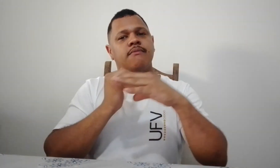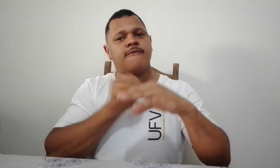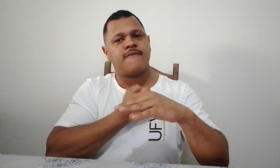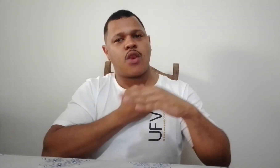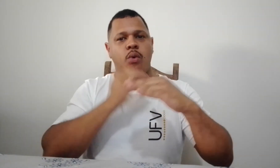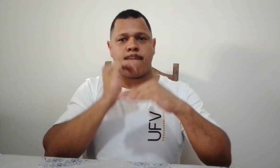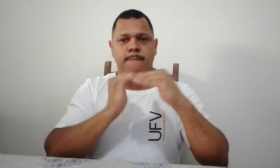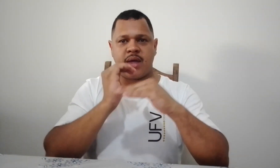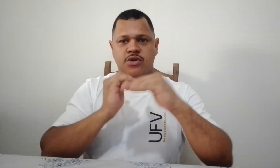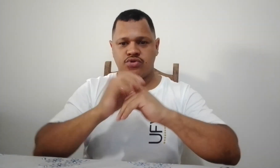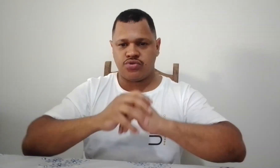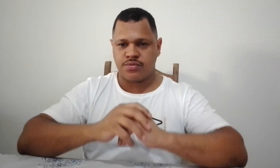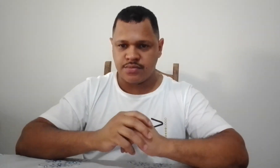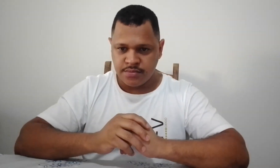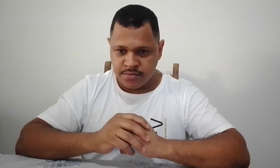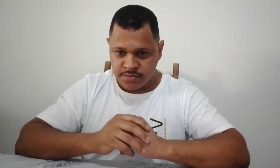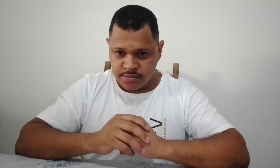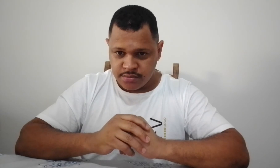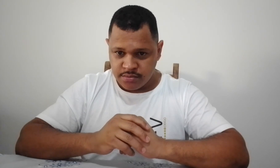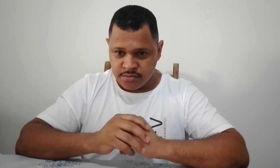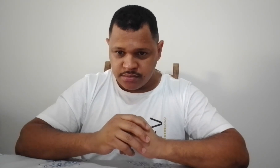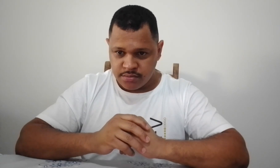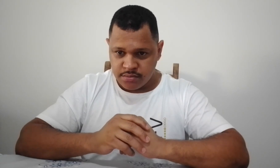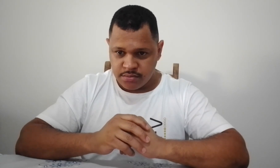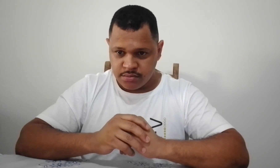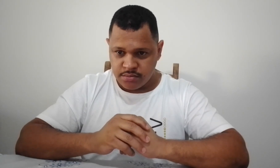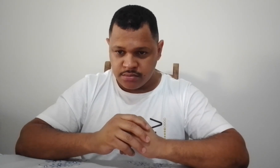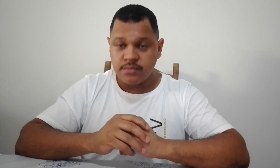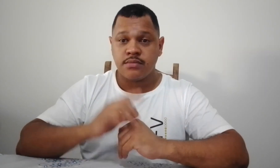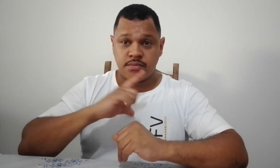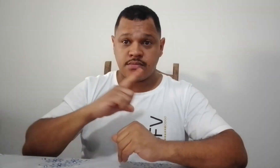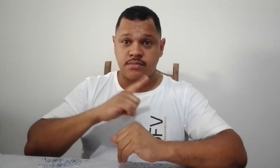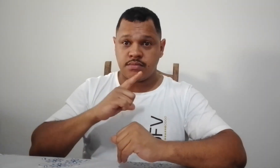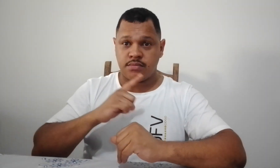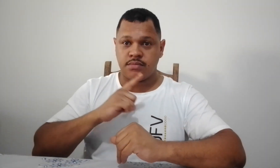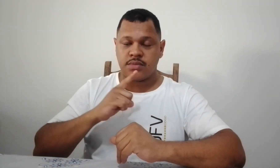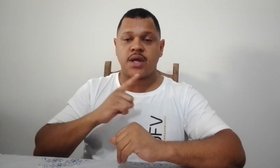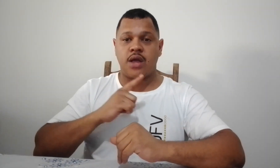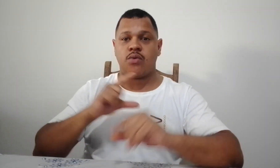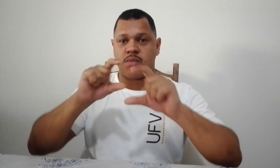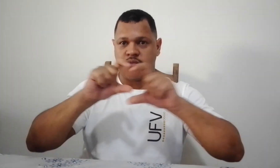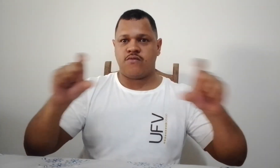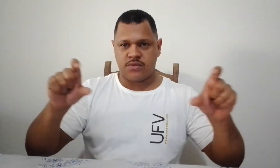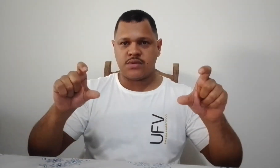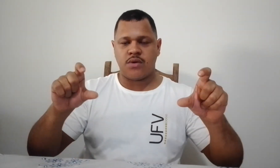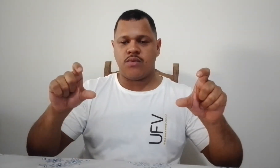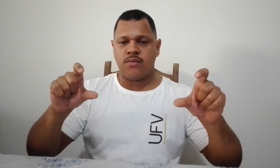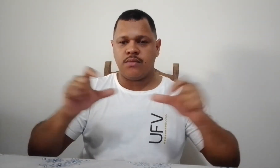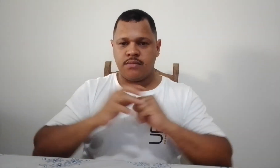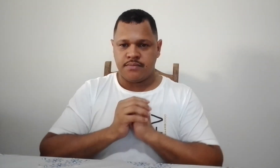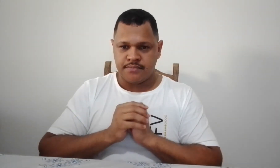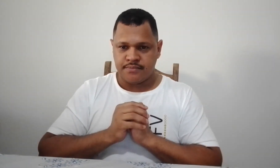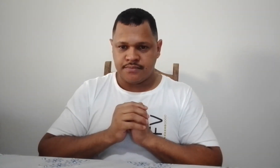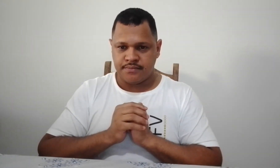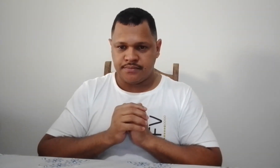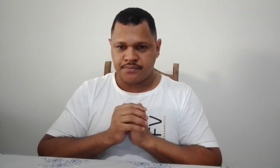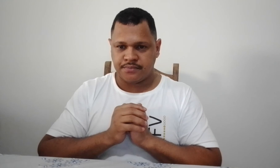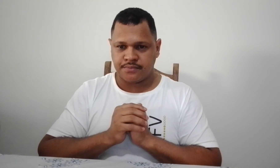temos aqui uma função senoidal que não está deslocada no eixo das ordenadas. Logo, o valor médio